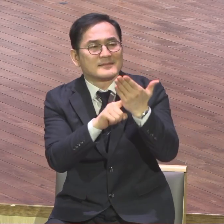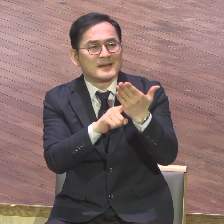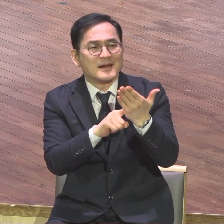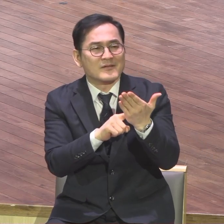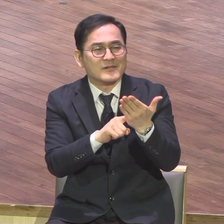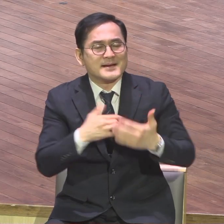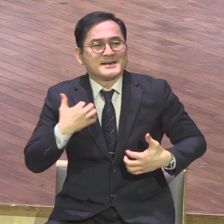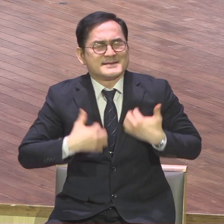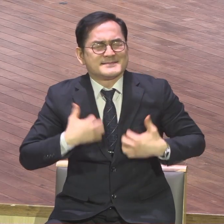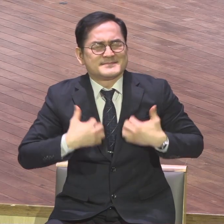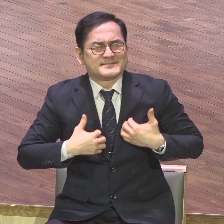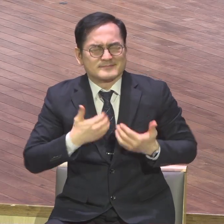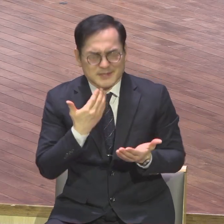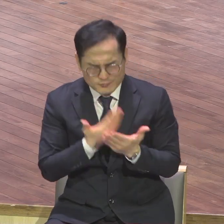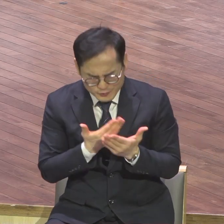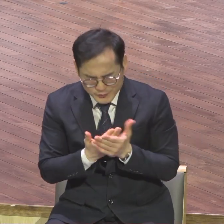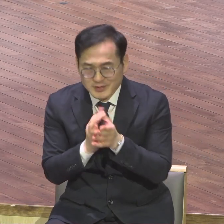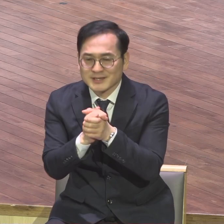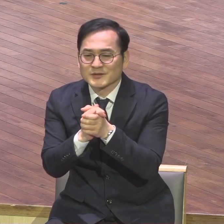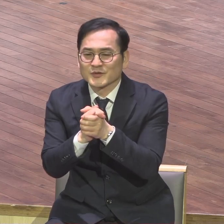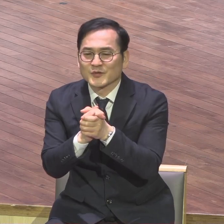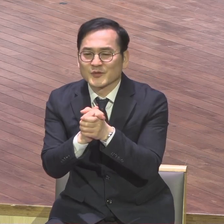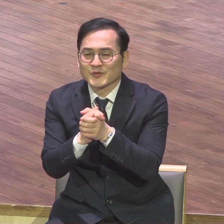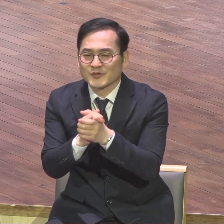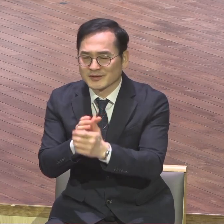하나 떨어내세요. 몸에서